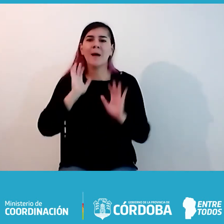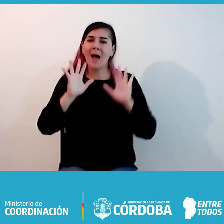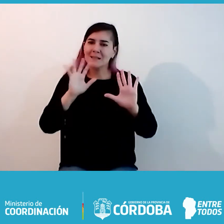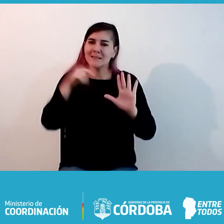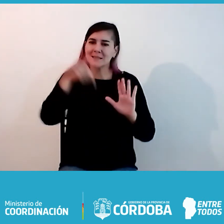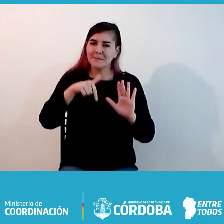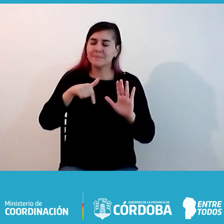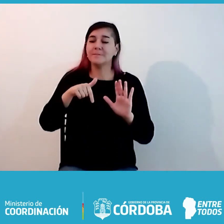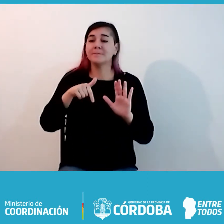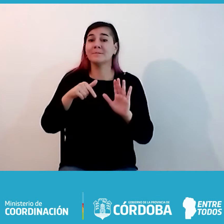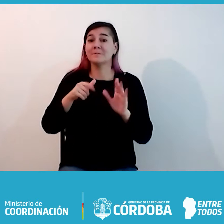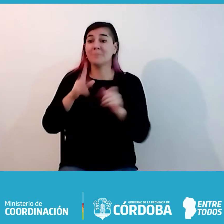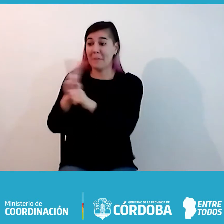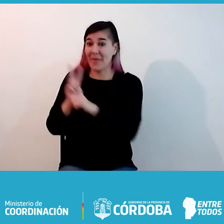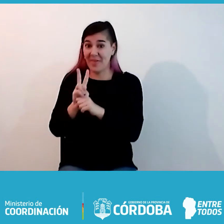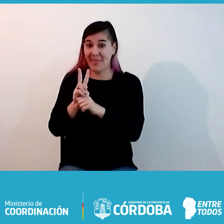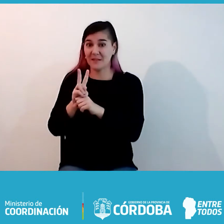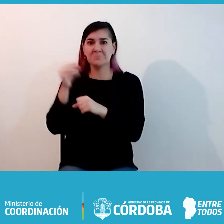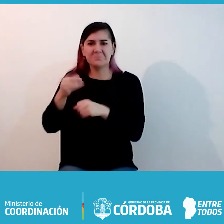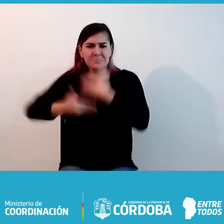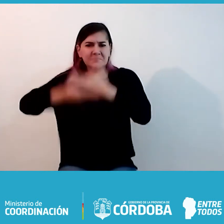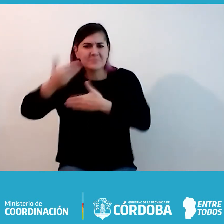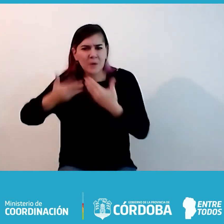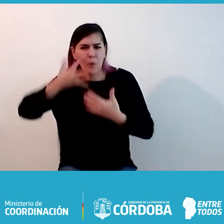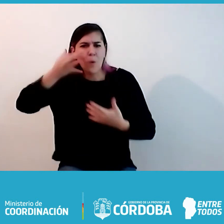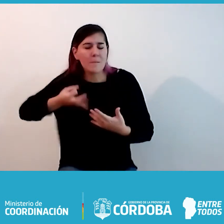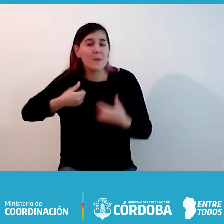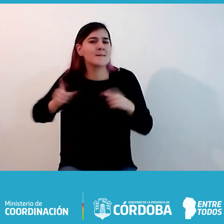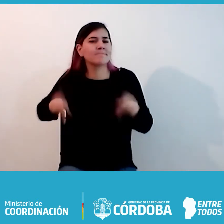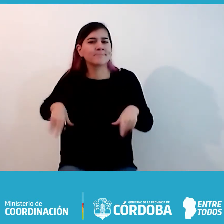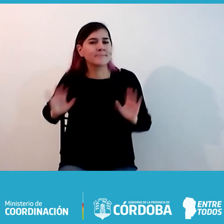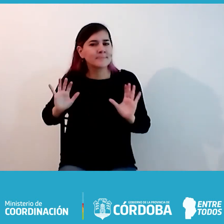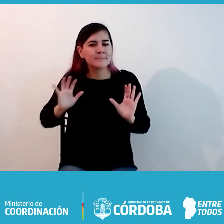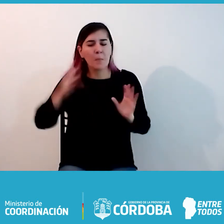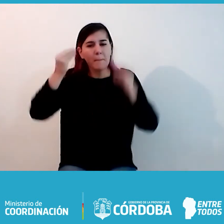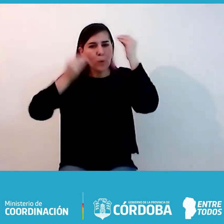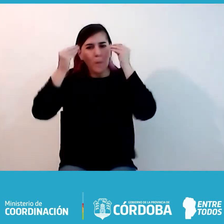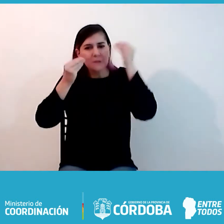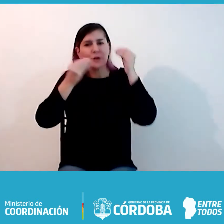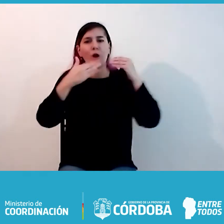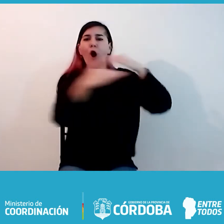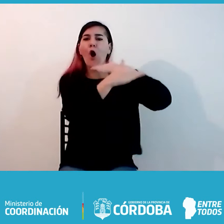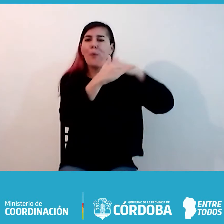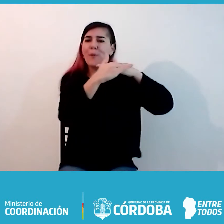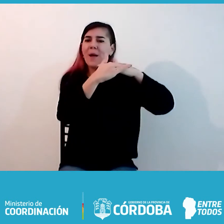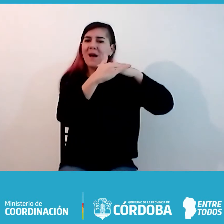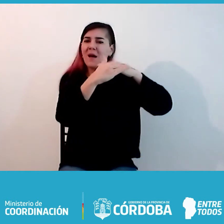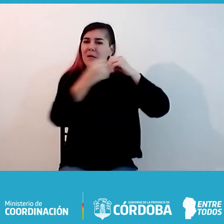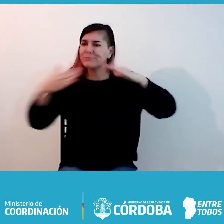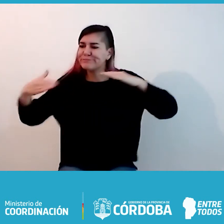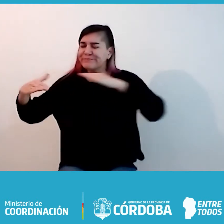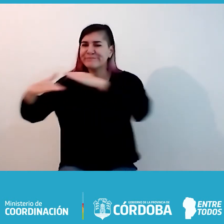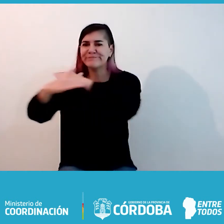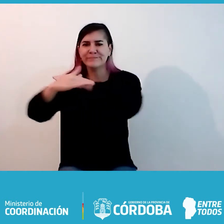éstas se lleven siquiera a cabo o que se cumplan. Es de preocupación que esta obra pasaría por zonas rojas, según la